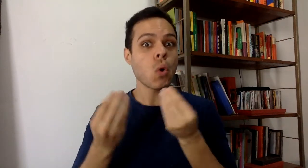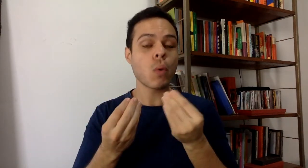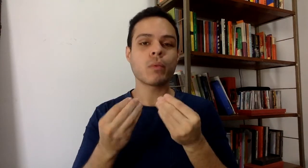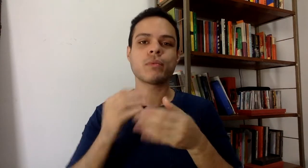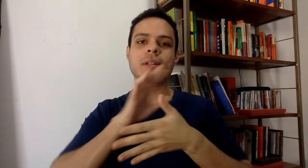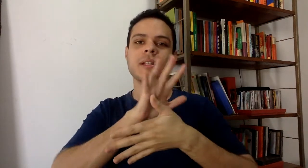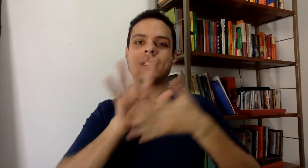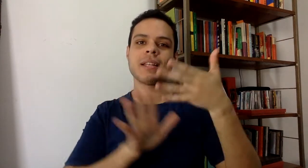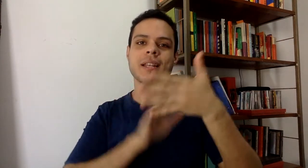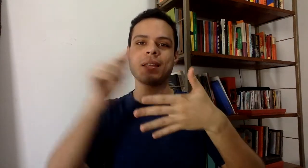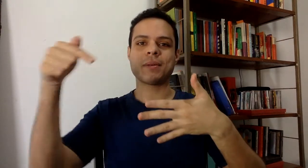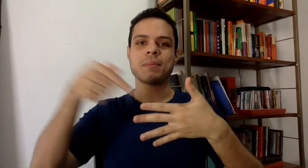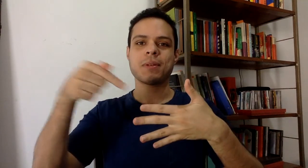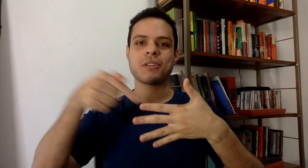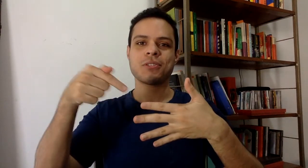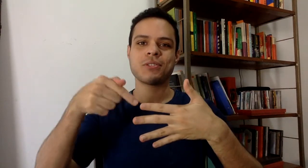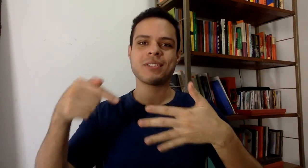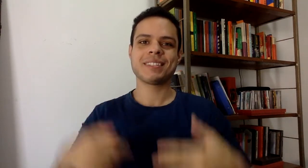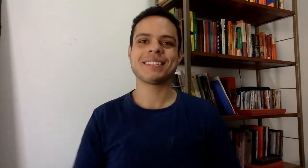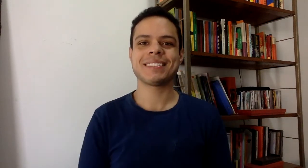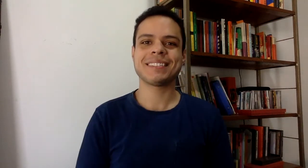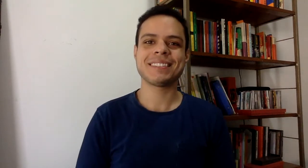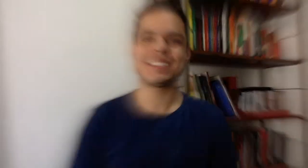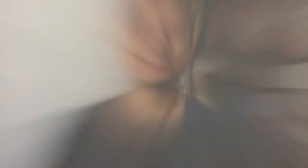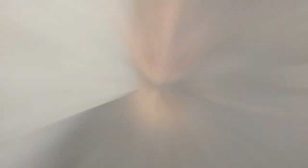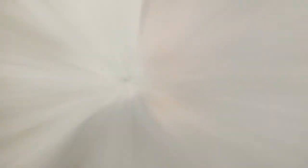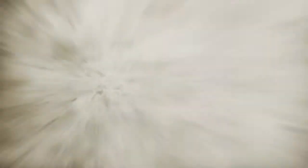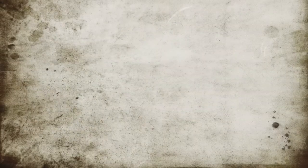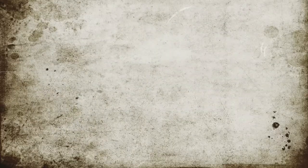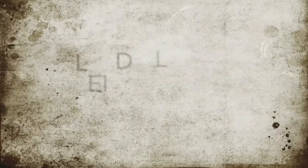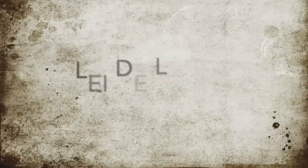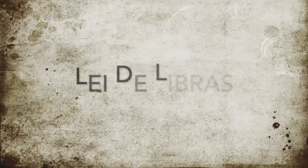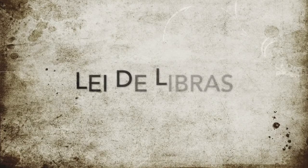locais através da língua de sinais.